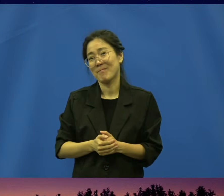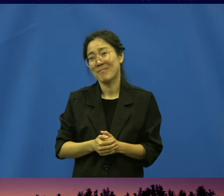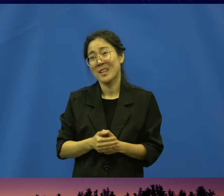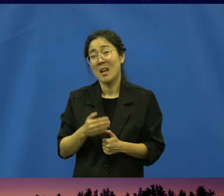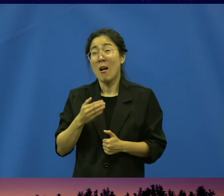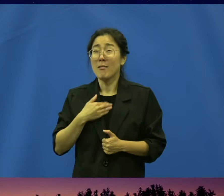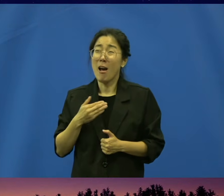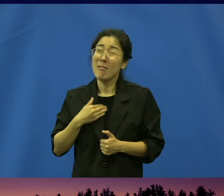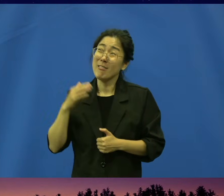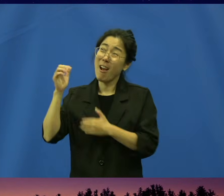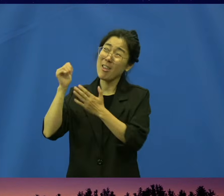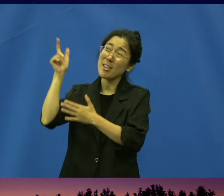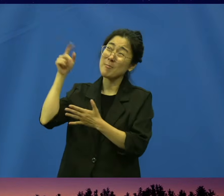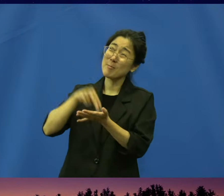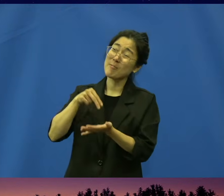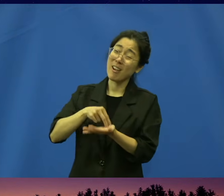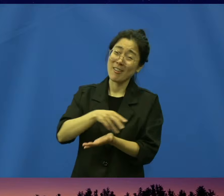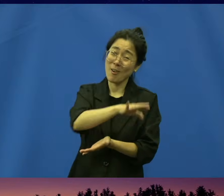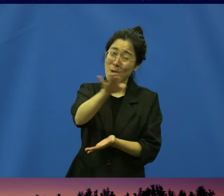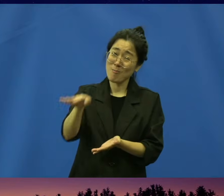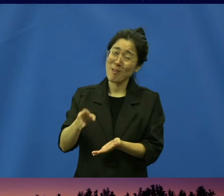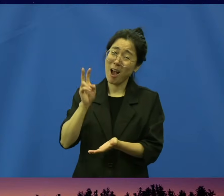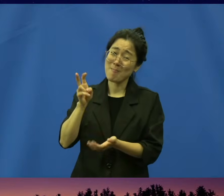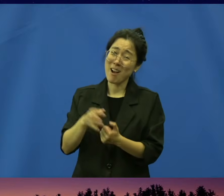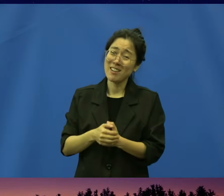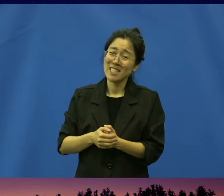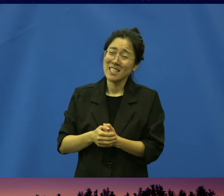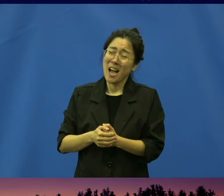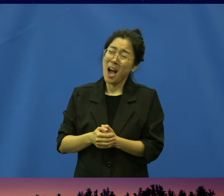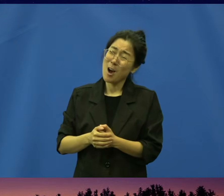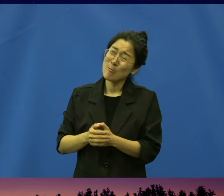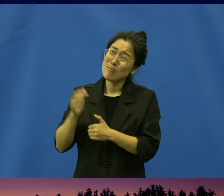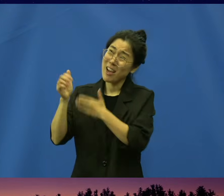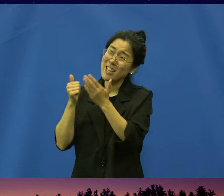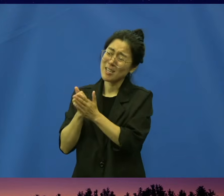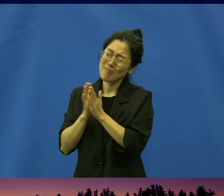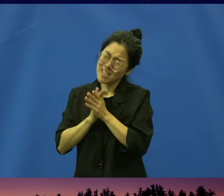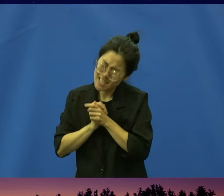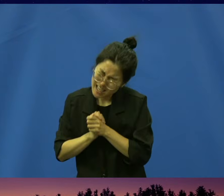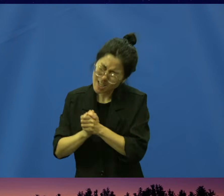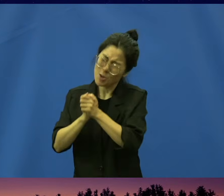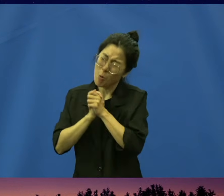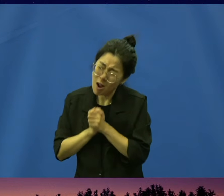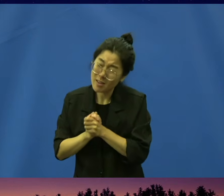이렇게 잠잠한가 하는 생각을 혹 해왔다 할지라도,